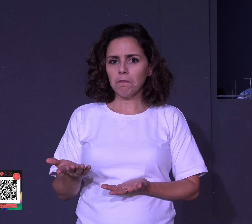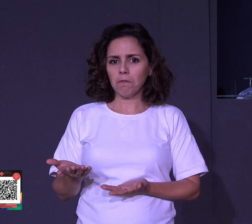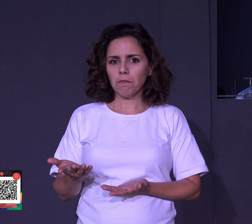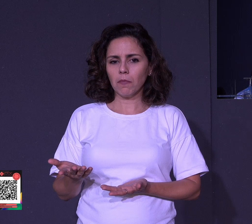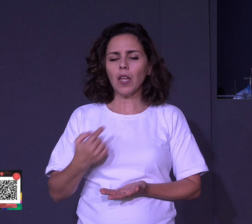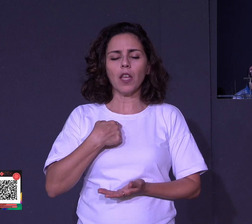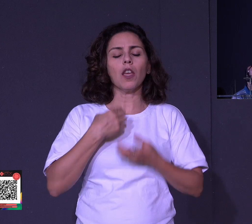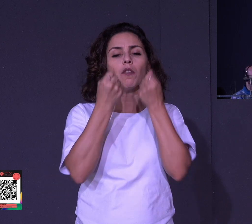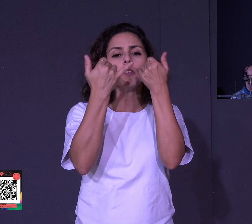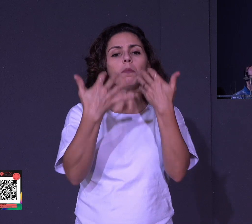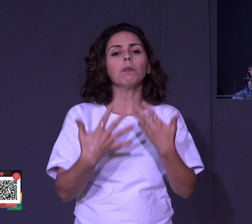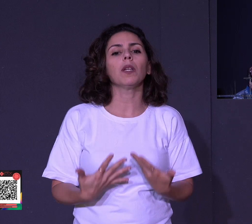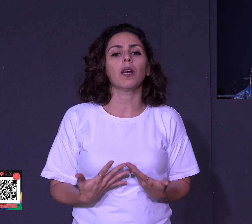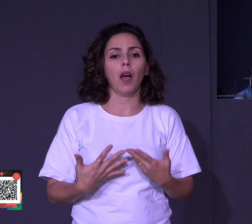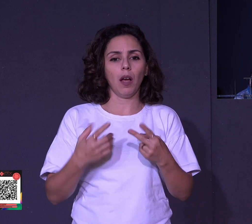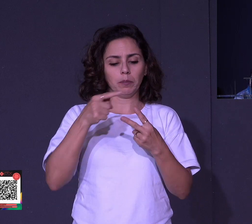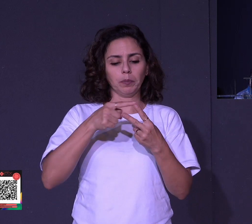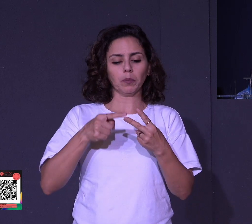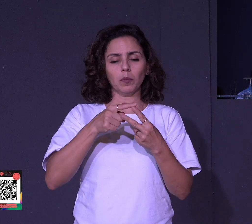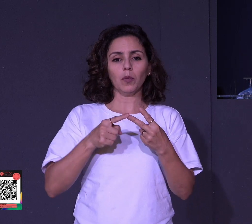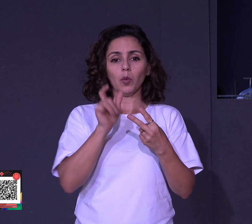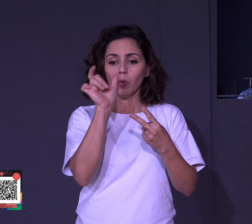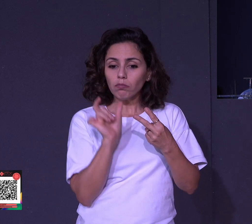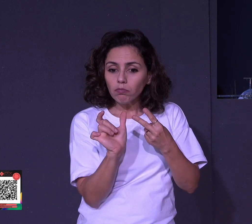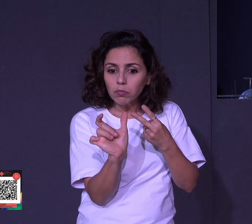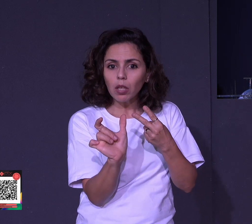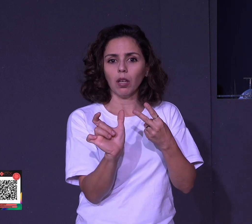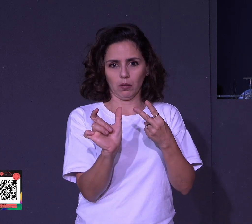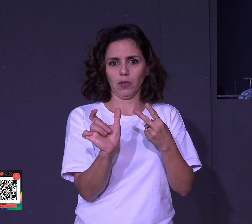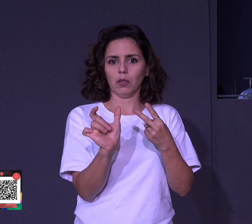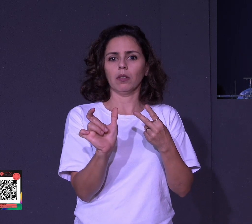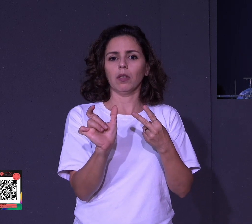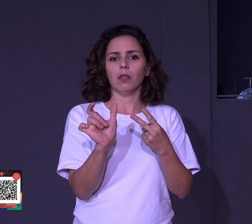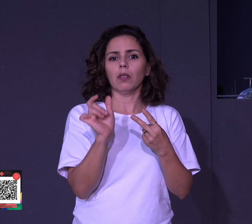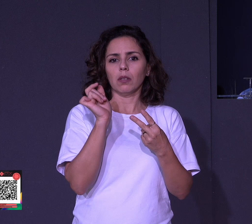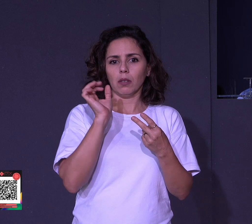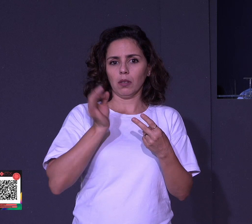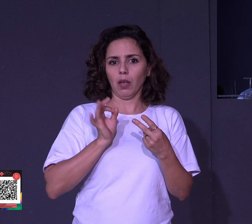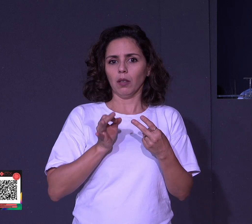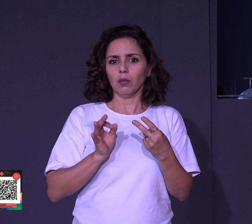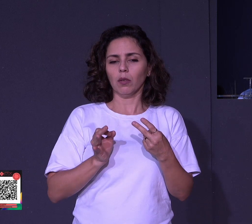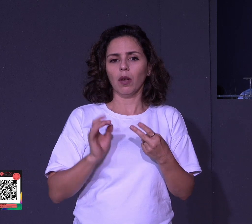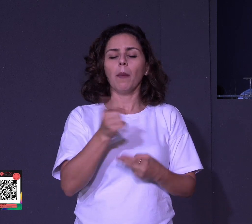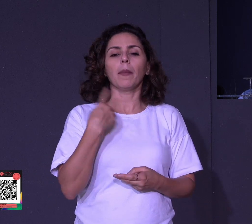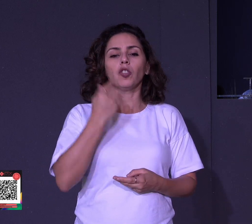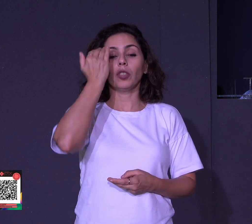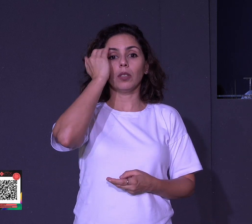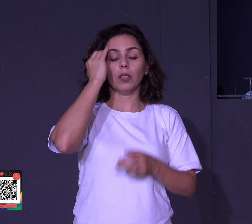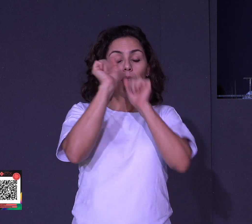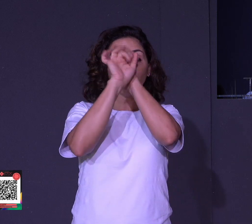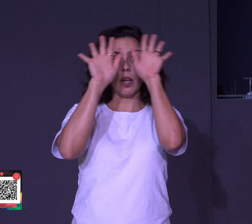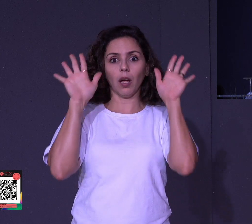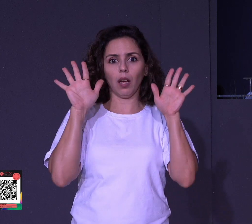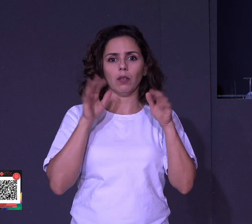2, que são fundamentais para que a gente possa ter a devida compreensão do que Paulo está ensinando. Ele diz assim, a